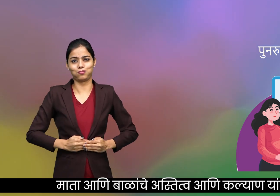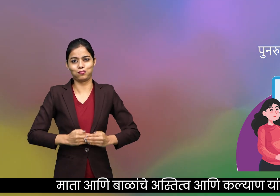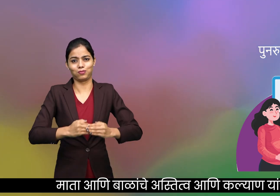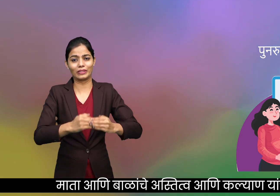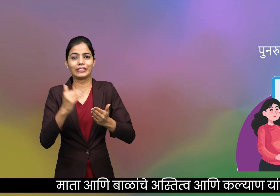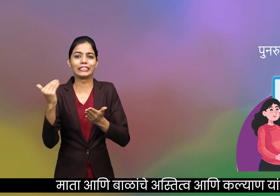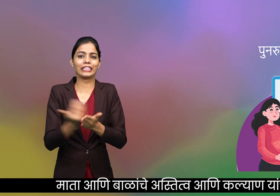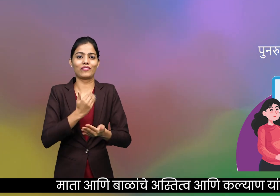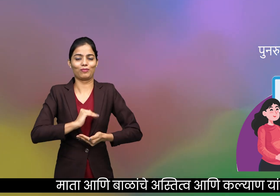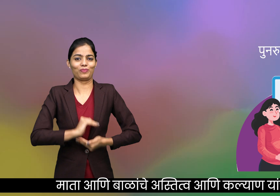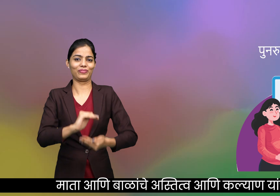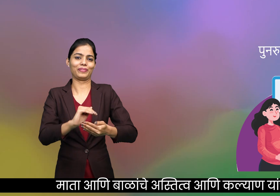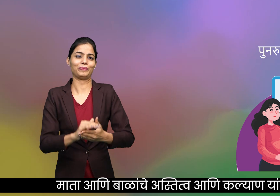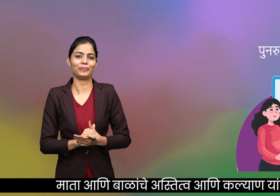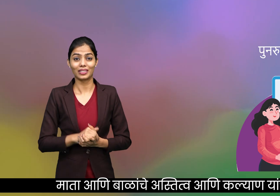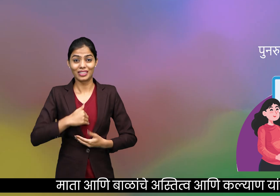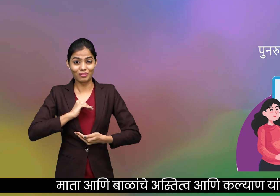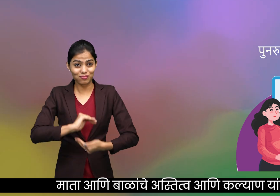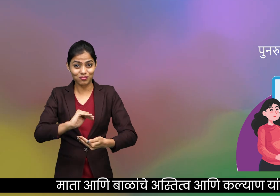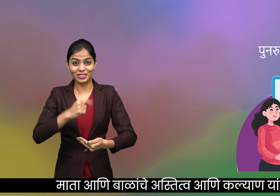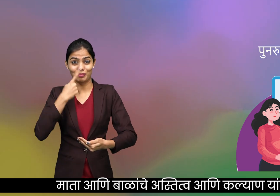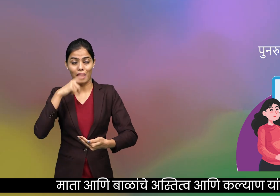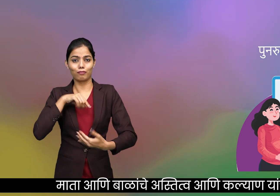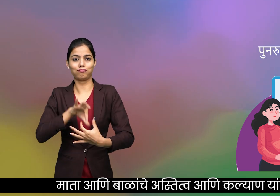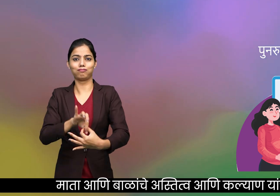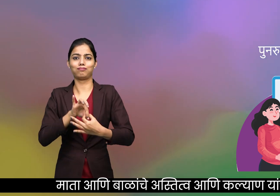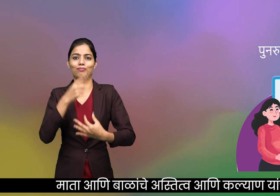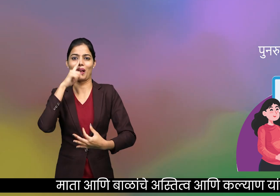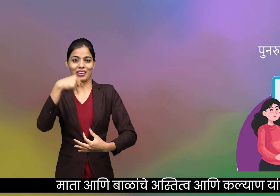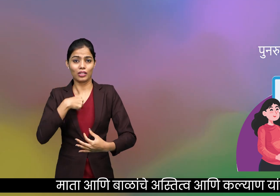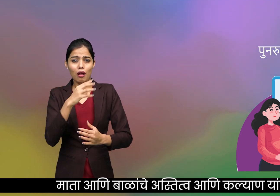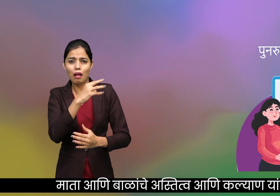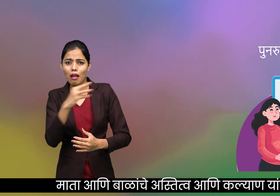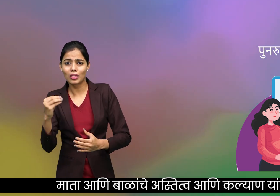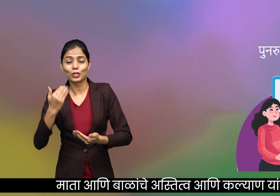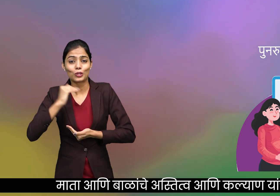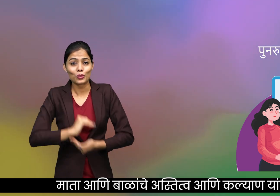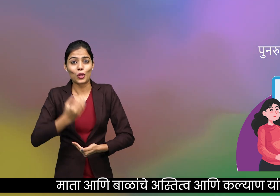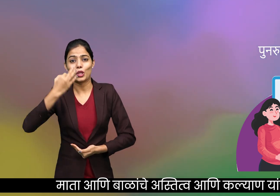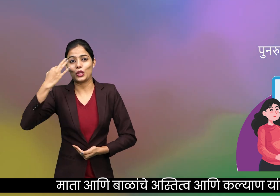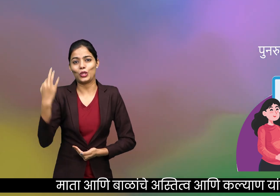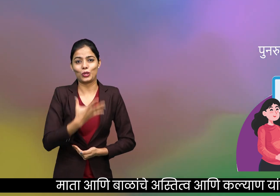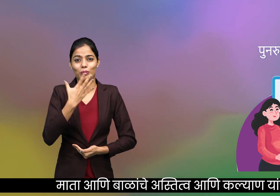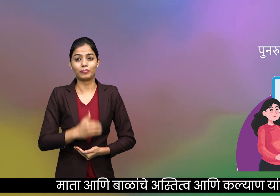माता आणि बाळांचे अस्तित्व आणि कल्याण यांचा समावेश आहे.